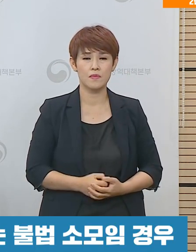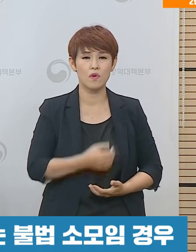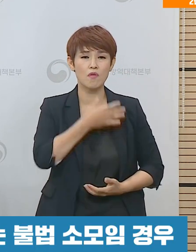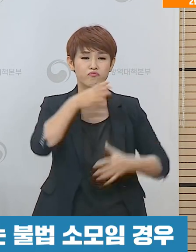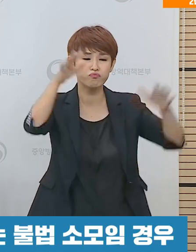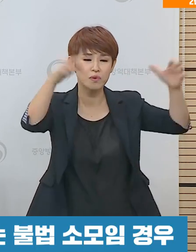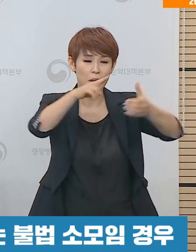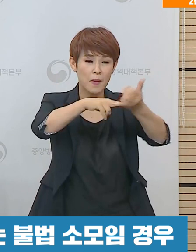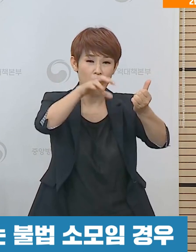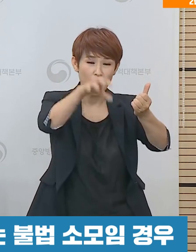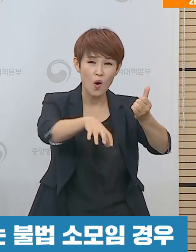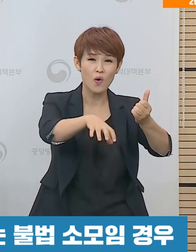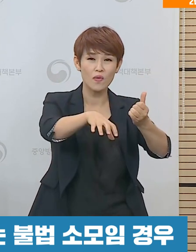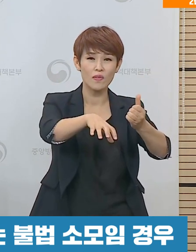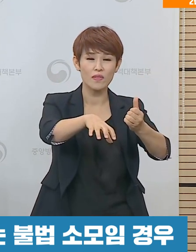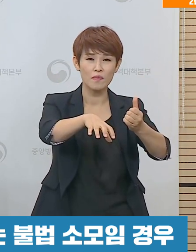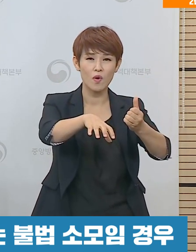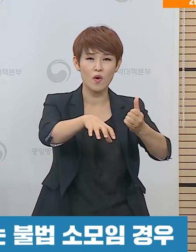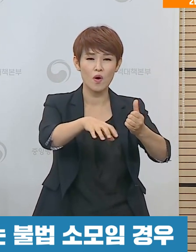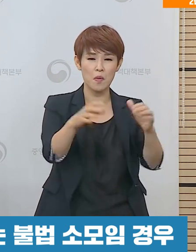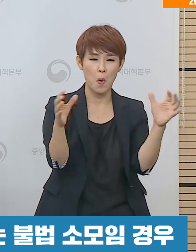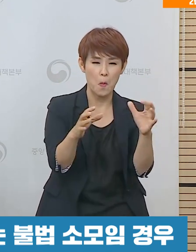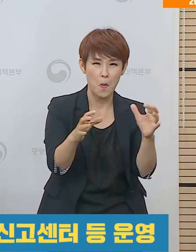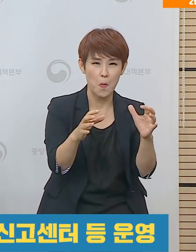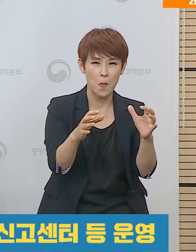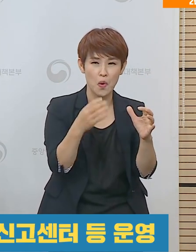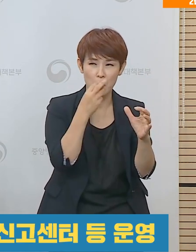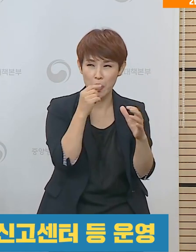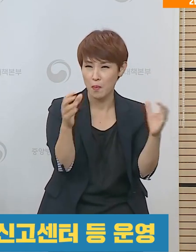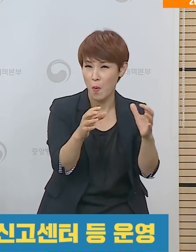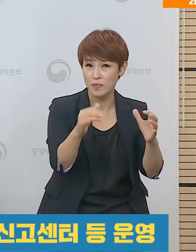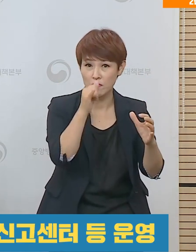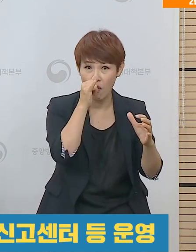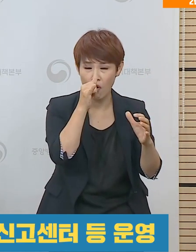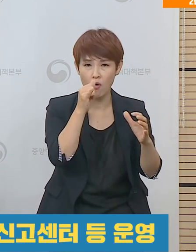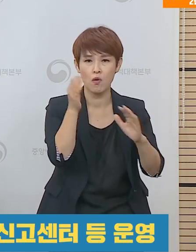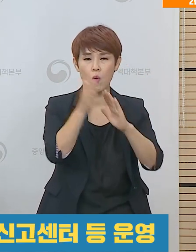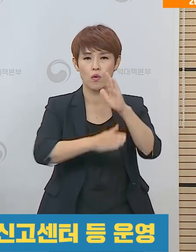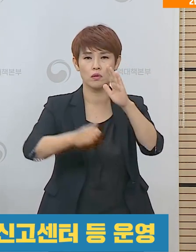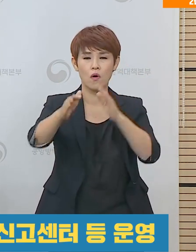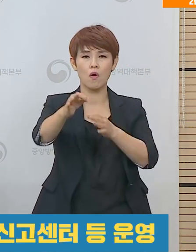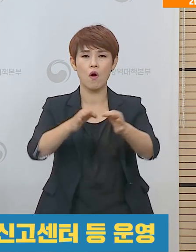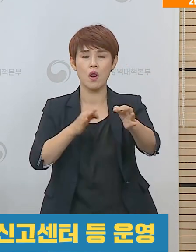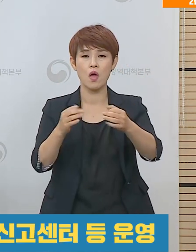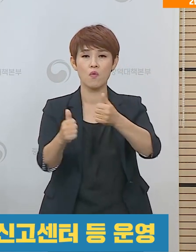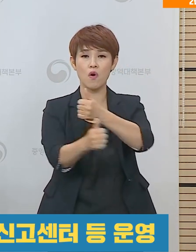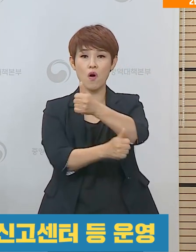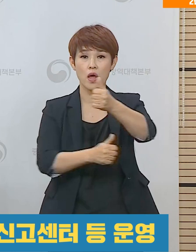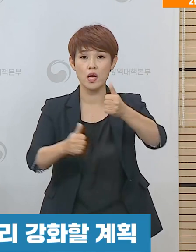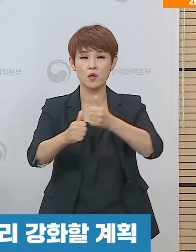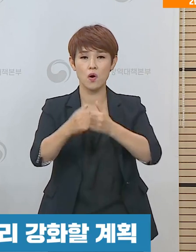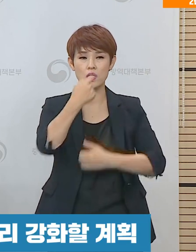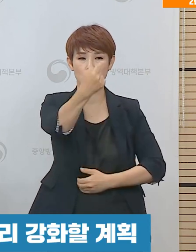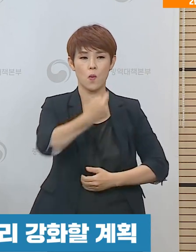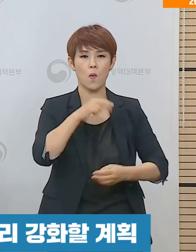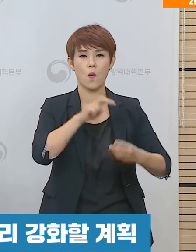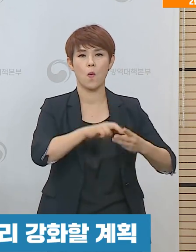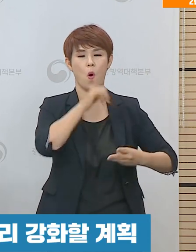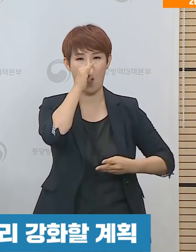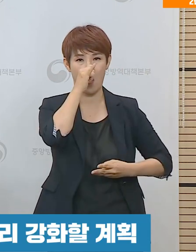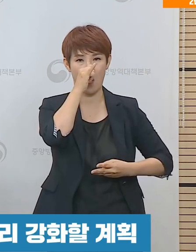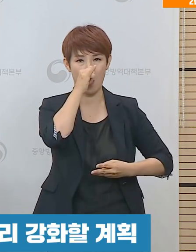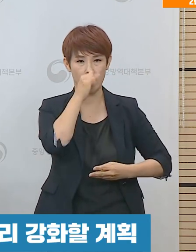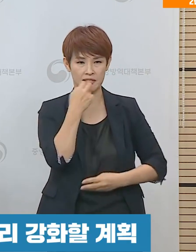판매업에서 운영하는 불법적 소모임의 경우 공정거래위원회에서 신고센터 등을 운영하여